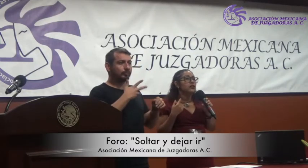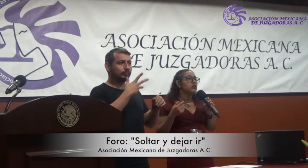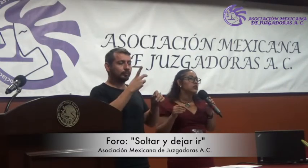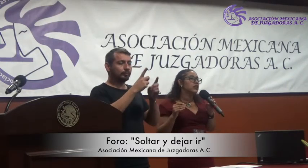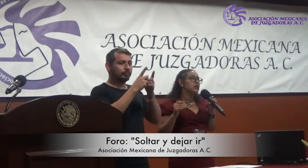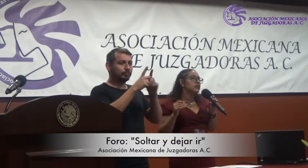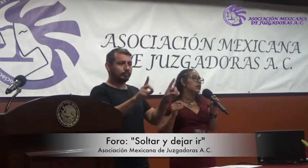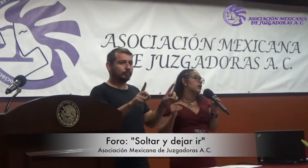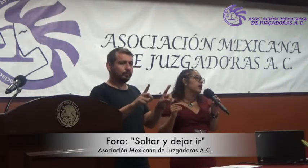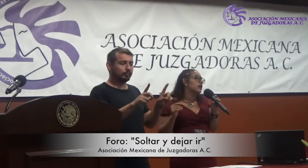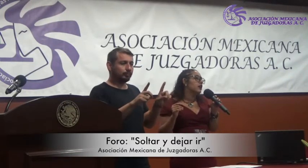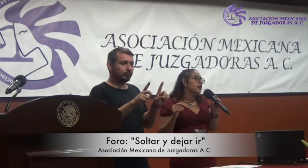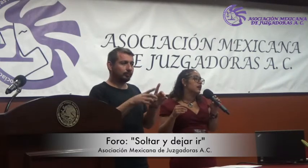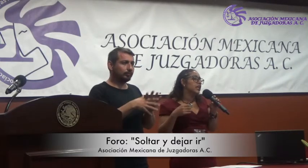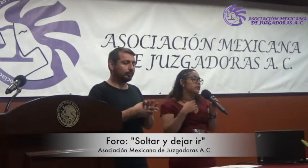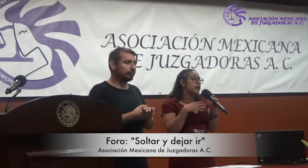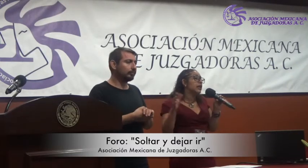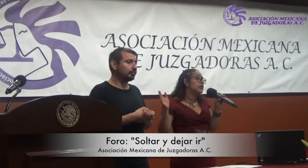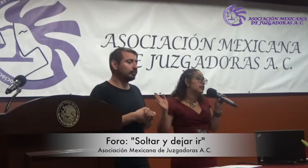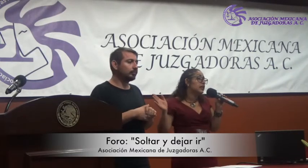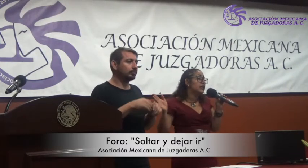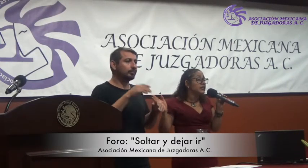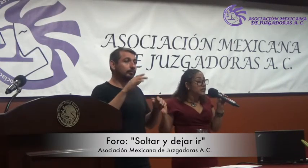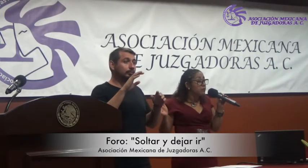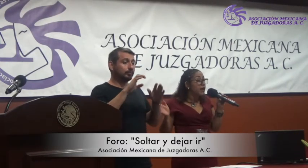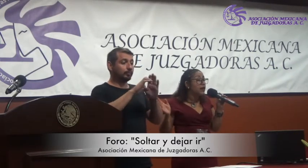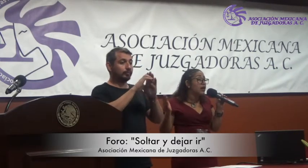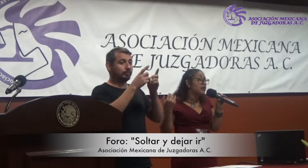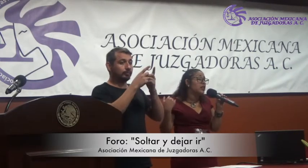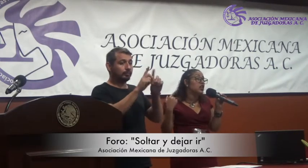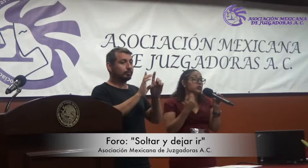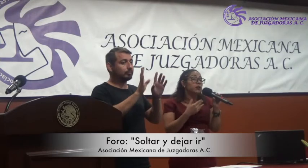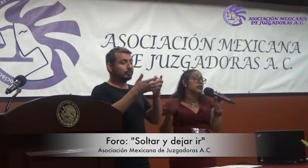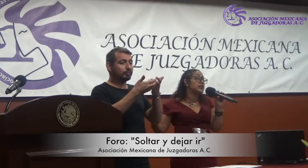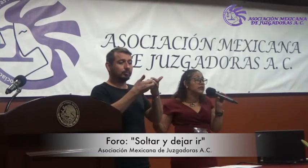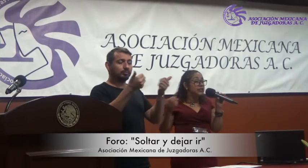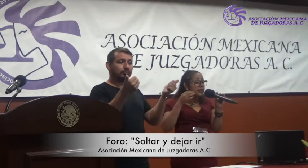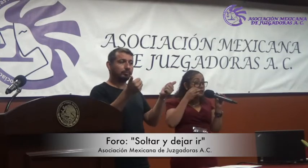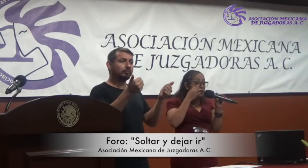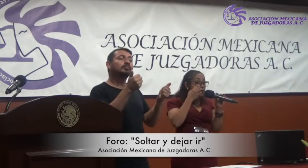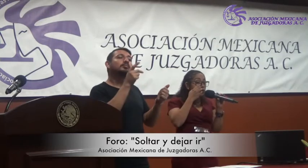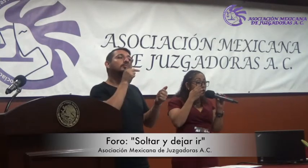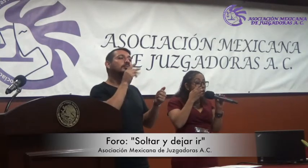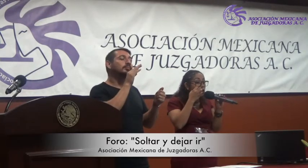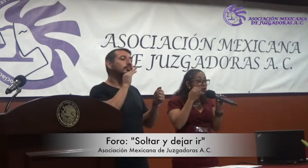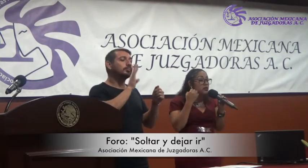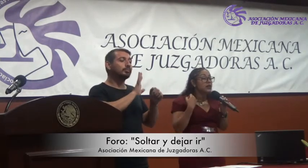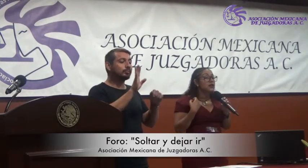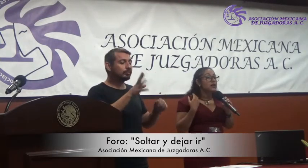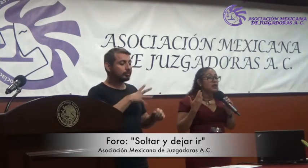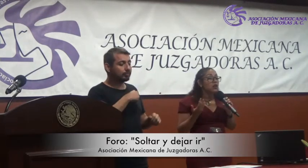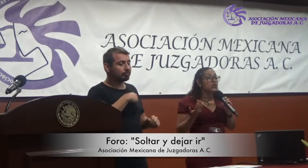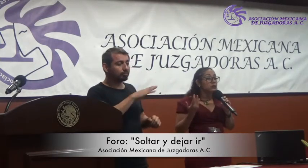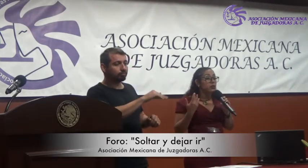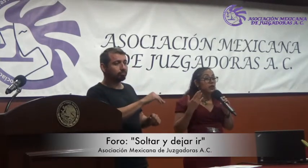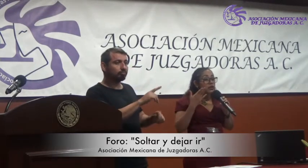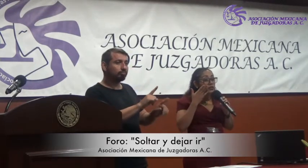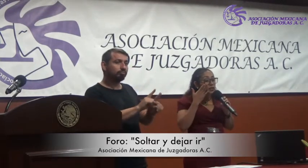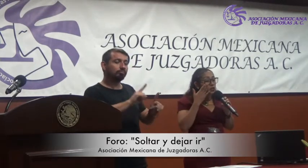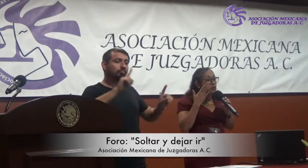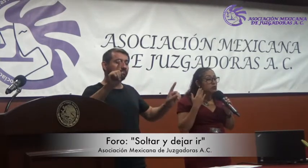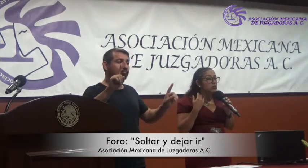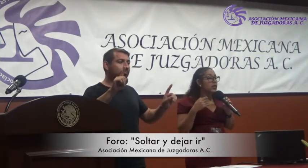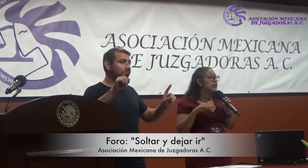y entonces las parejas que se separan y los padres que se distancian de sus hijos y cosas por